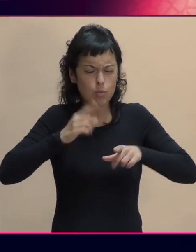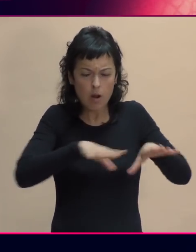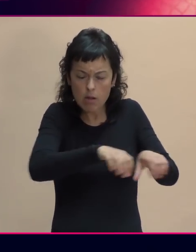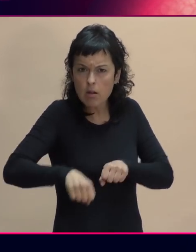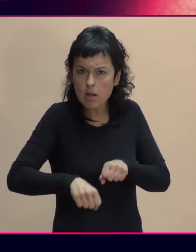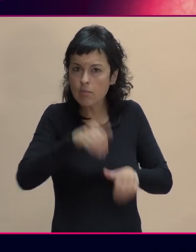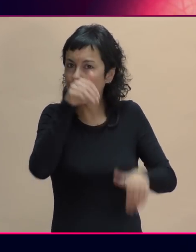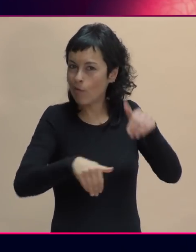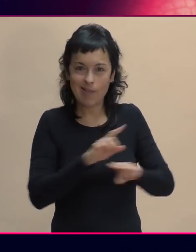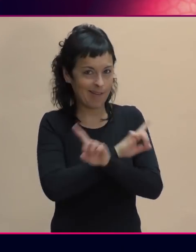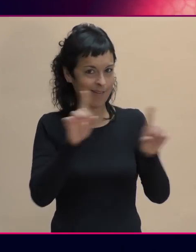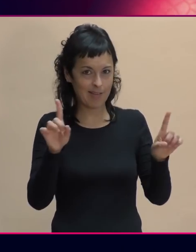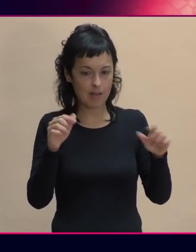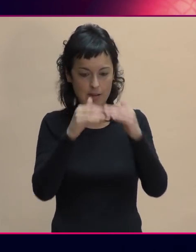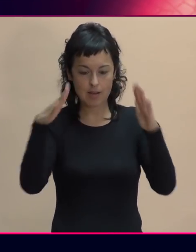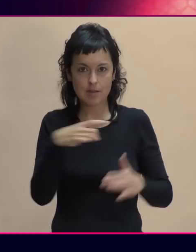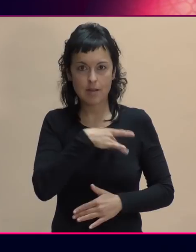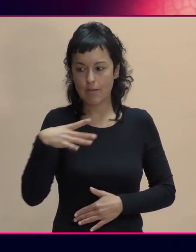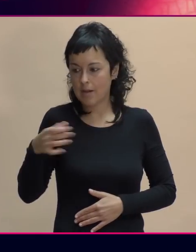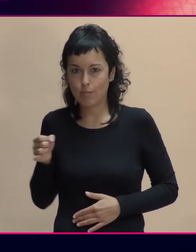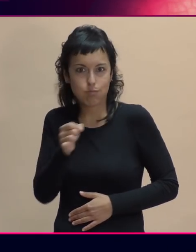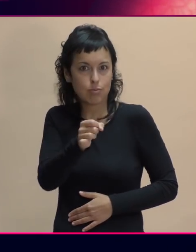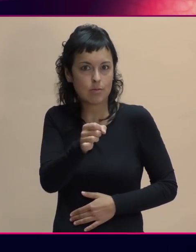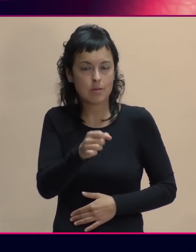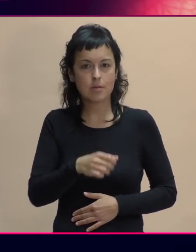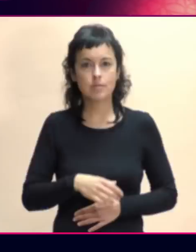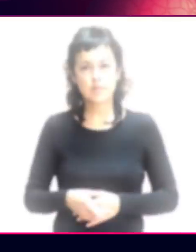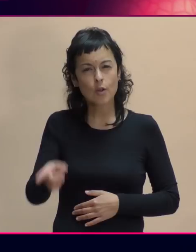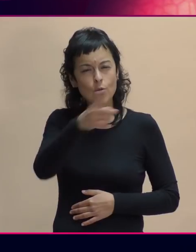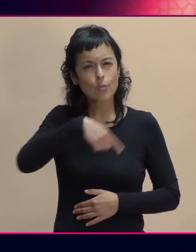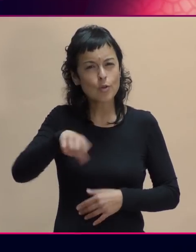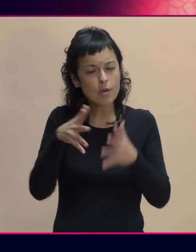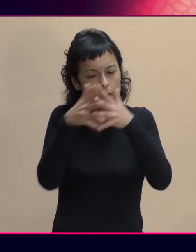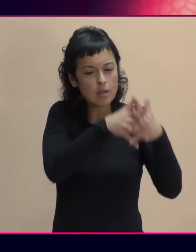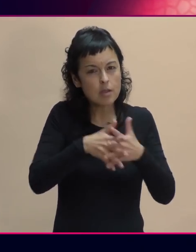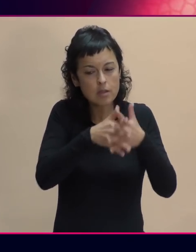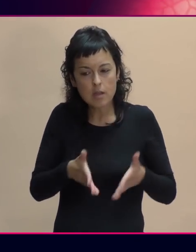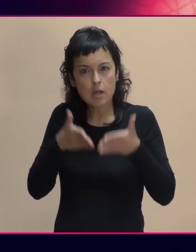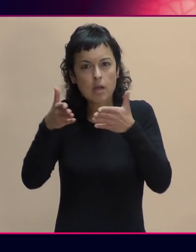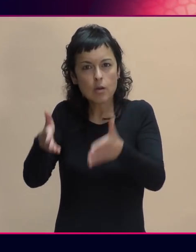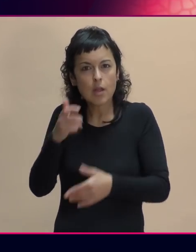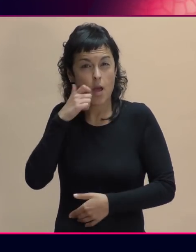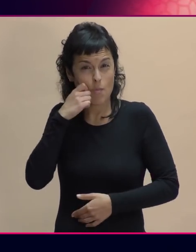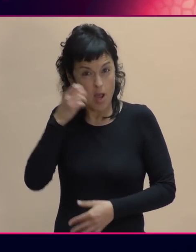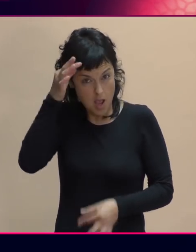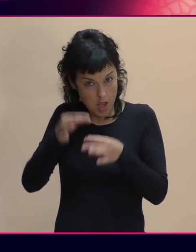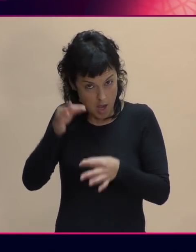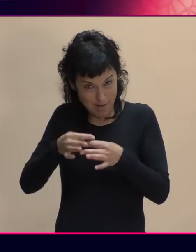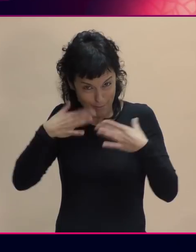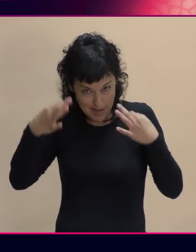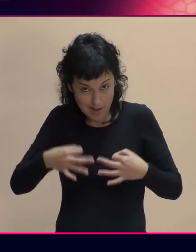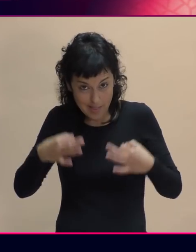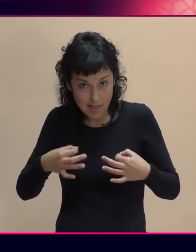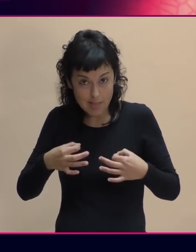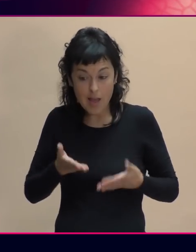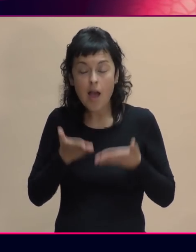votado impuesto directamente por la Casa Blanca Juan guaidó de verdad se creen ustedes lo de la